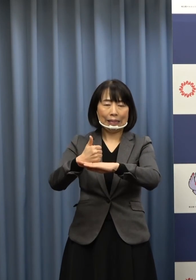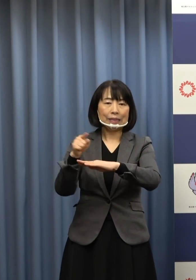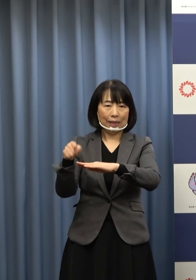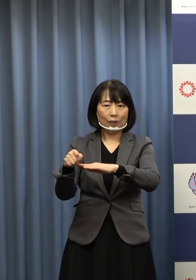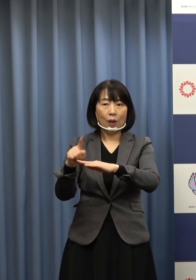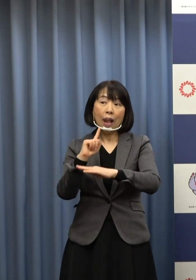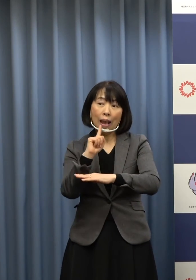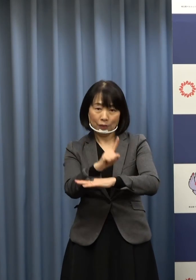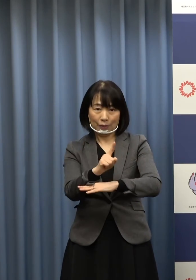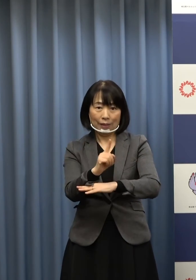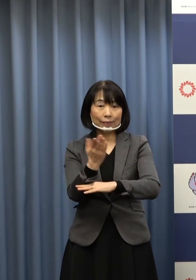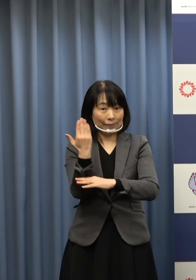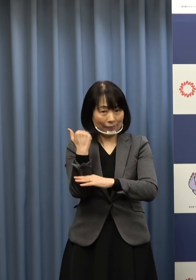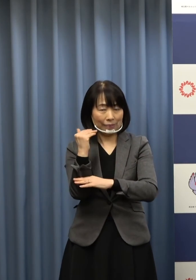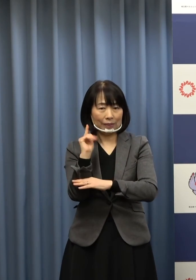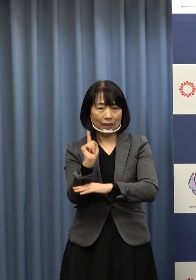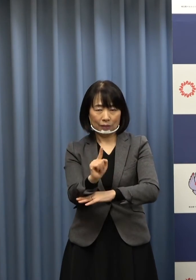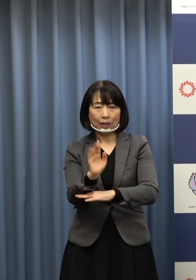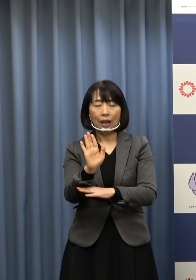りに、